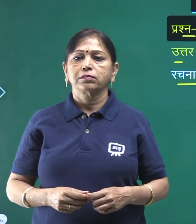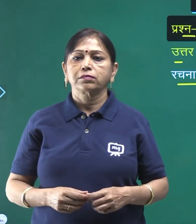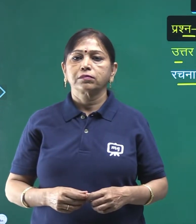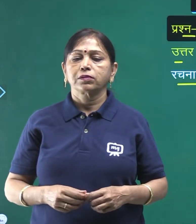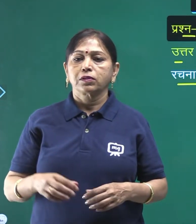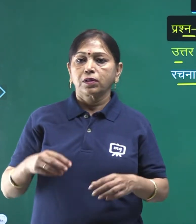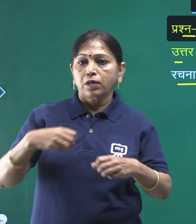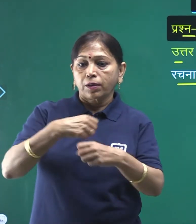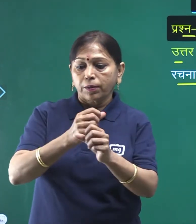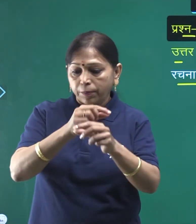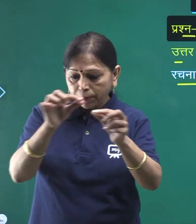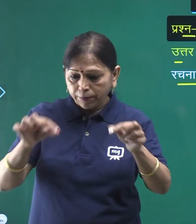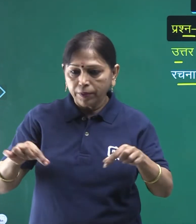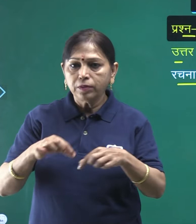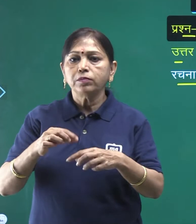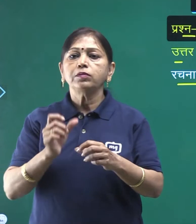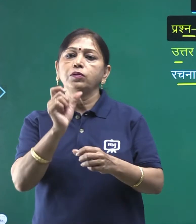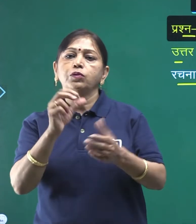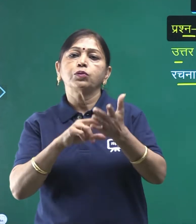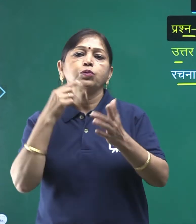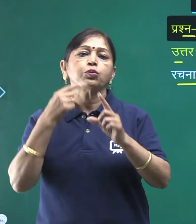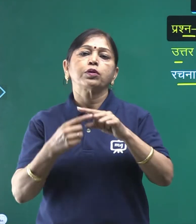रचनात्मक इकाई